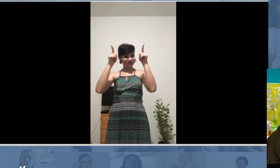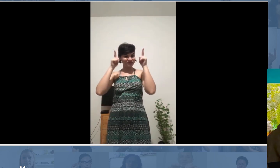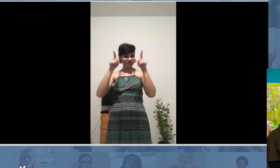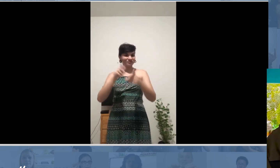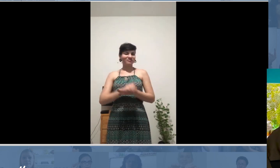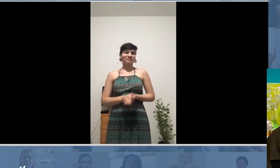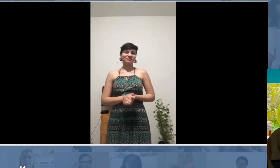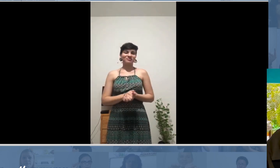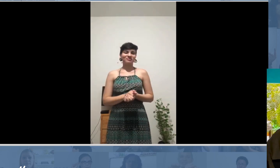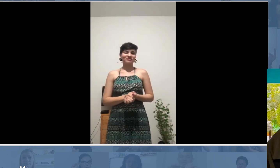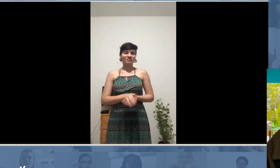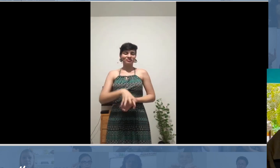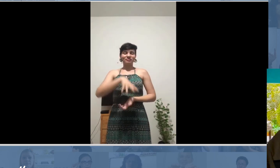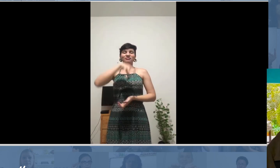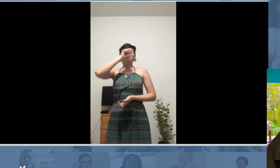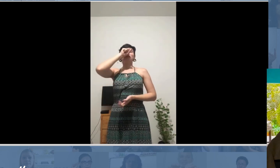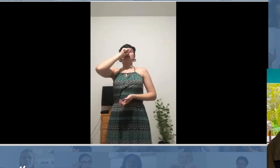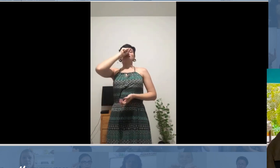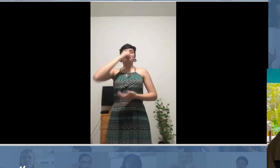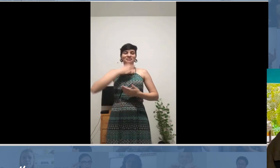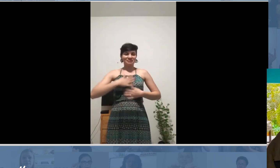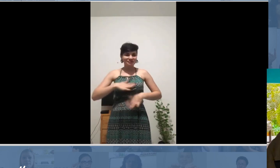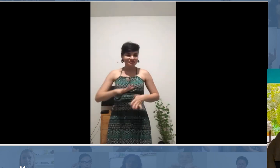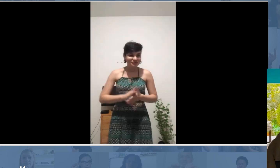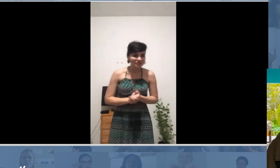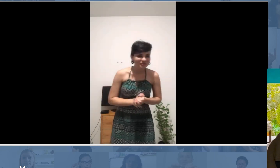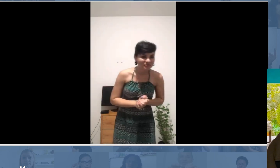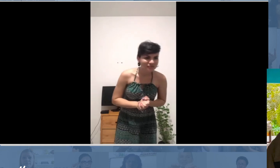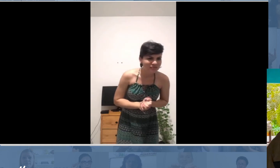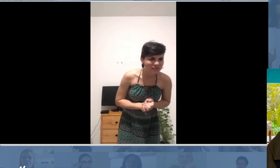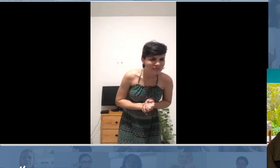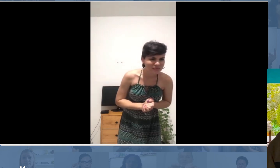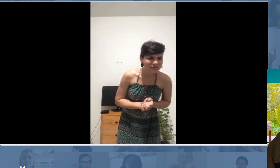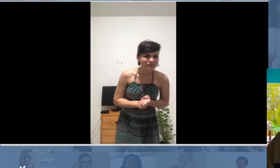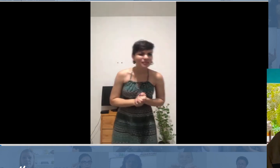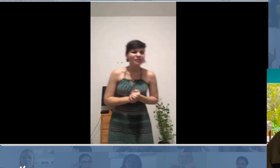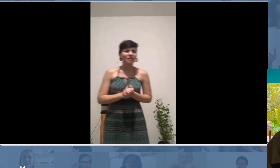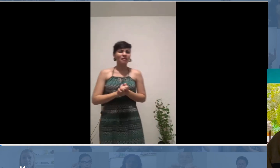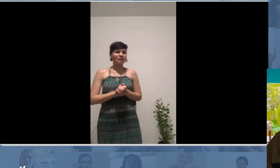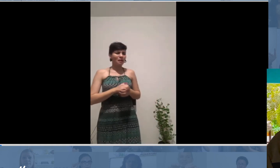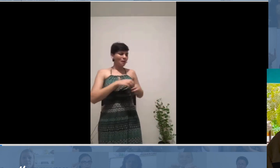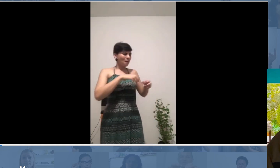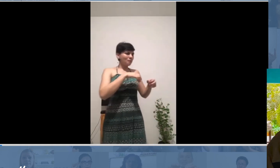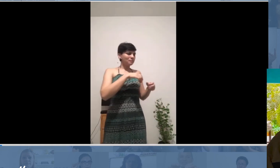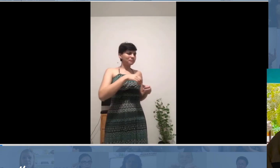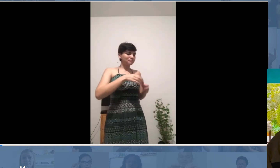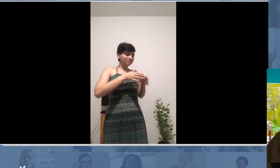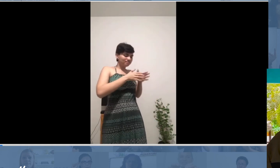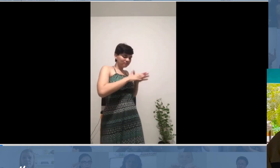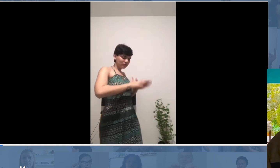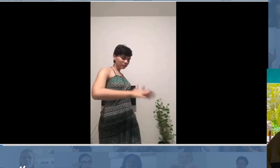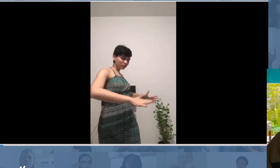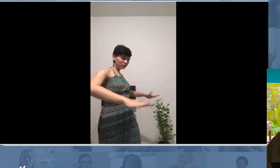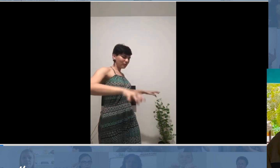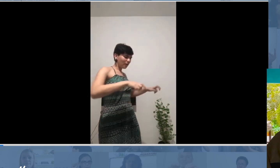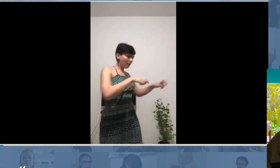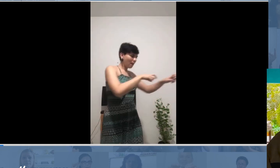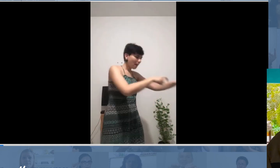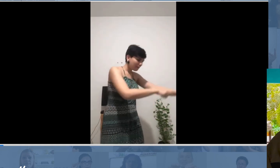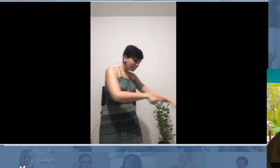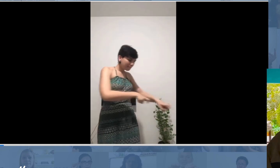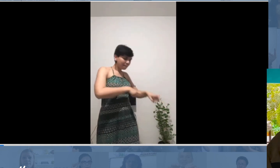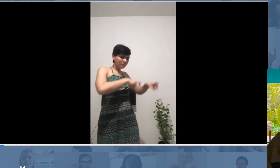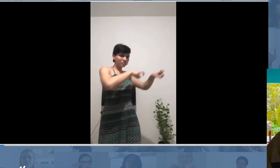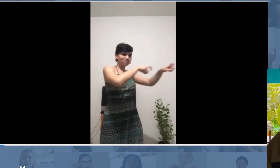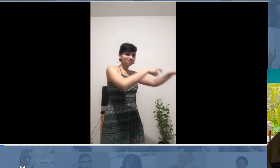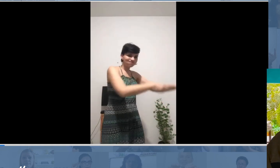Ela está até interpretando. Relaxe, fique calmo, respire fundo, e as orientações que tem no vídeo ali. Aí começa agora as